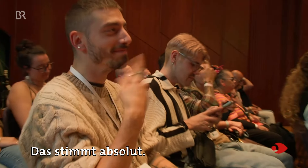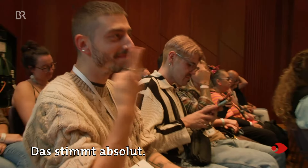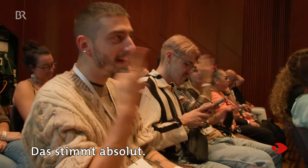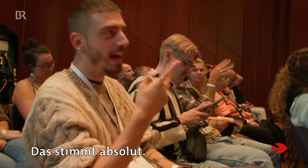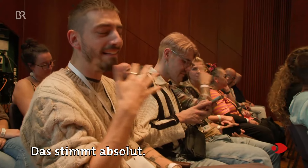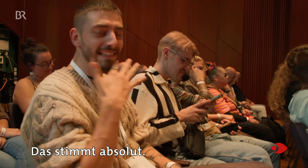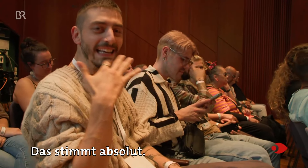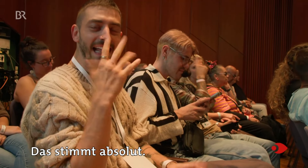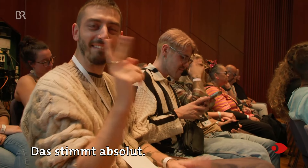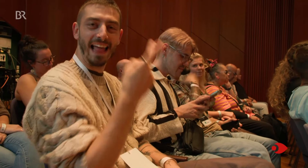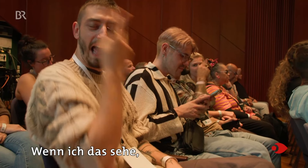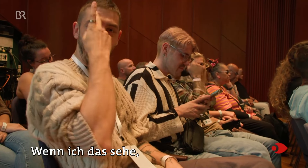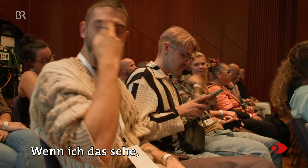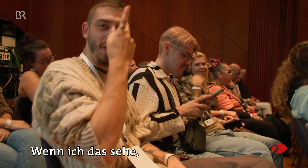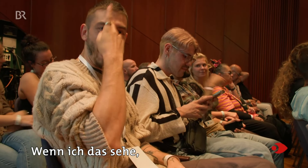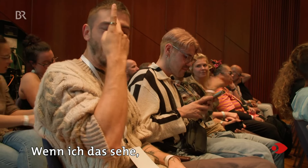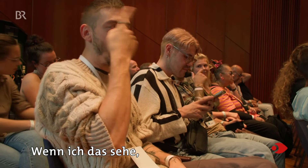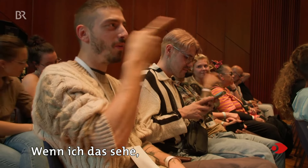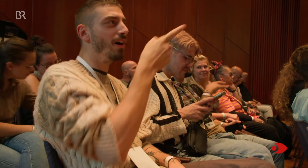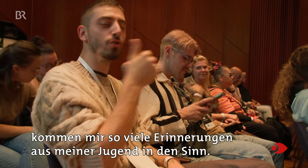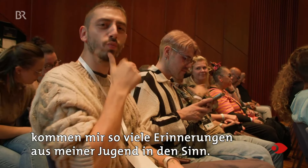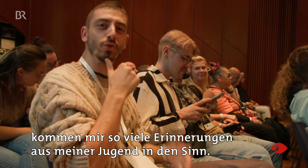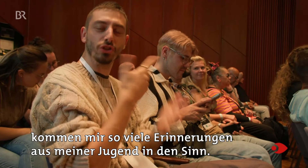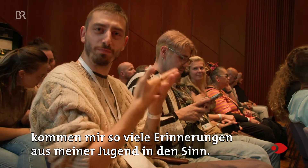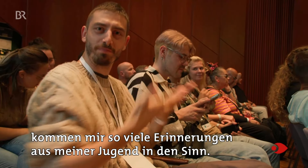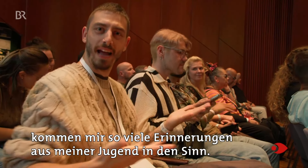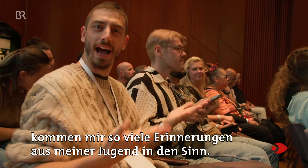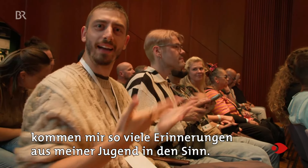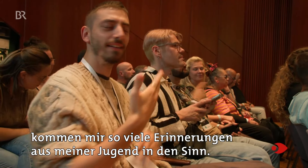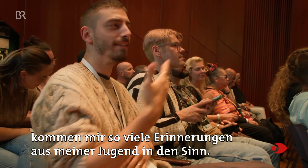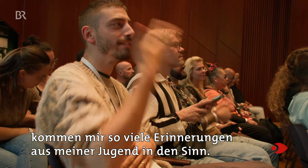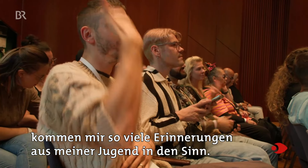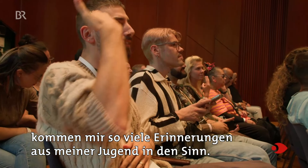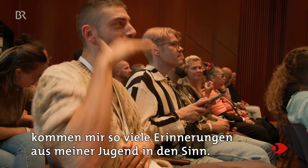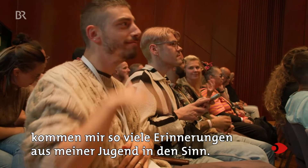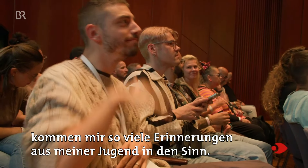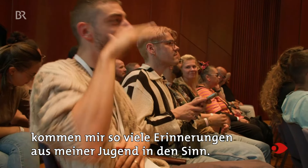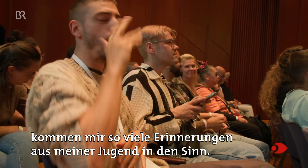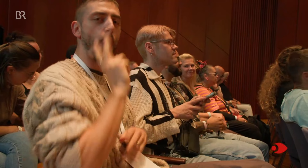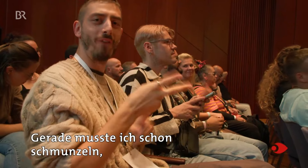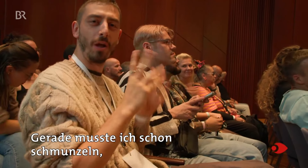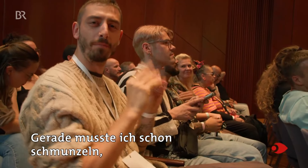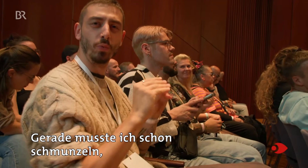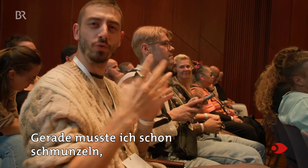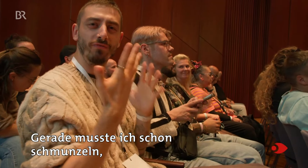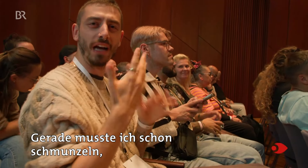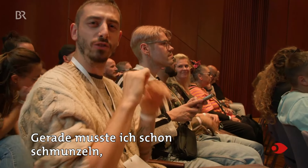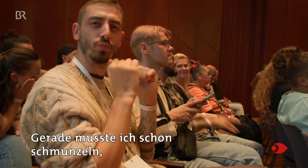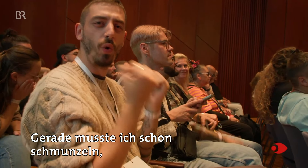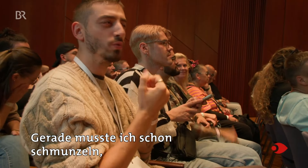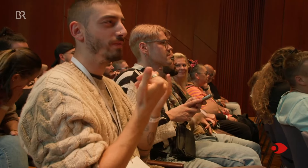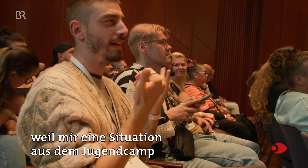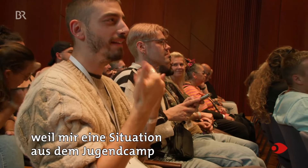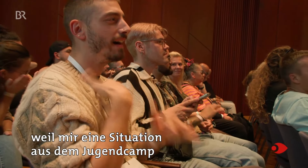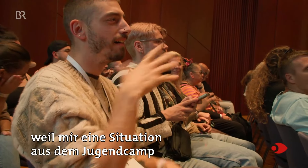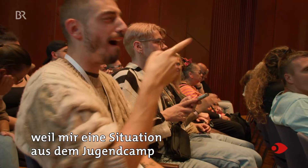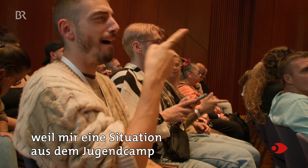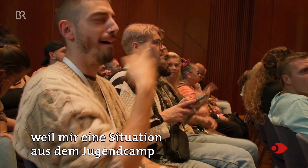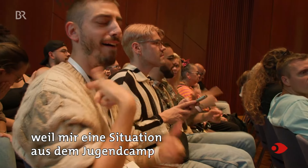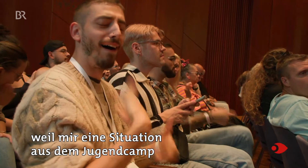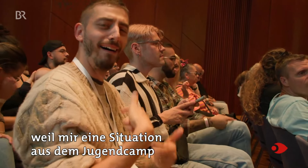Das stimmt, absolut. Wenn ich das sehe, kommen mir so viele Erinnerungen aus meiner Jugend in den Sinn. Gerade musste ich schon schmunzeln, weil mir